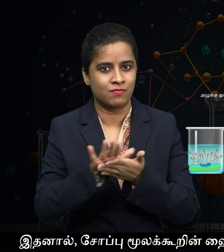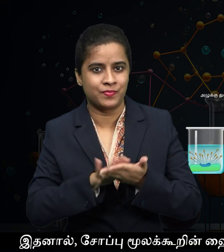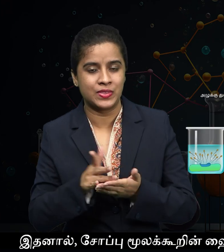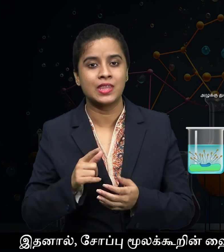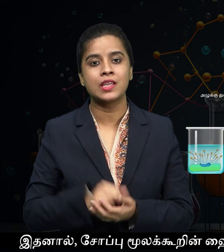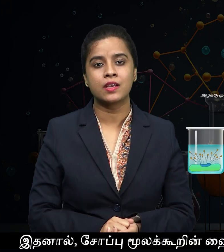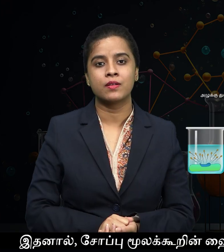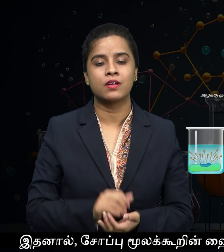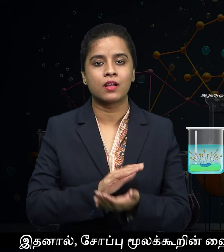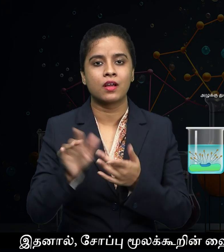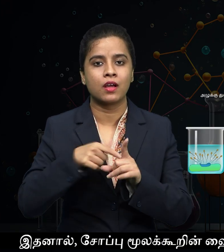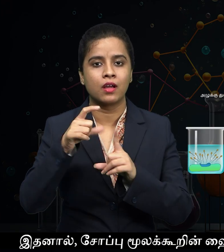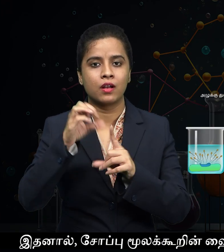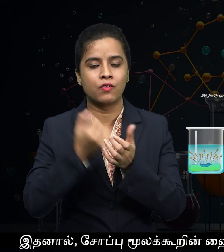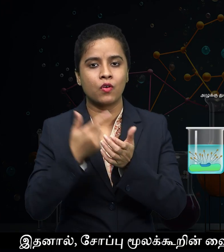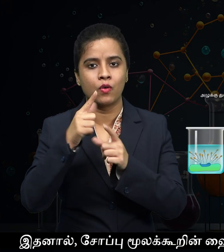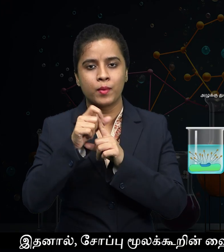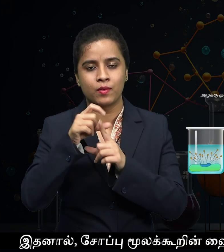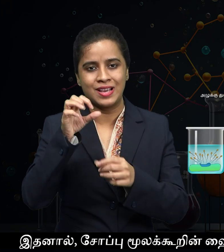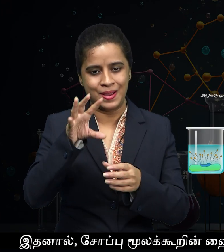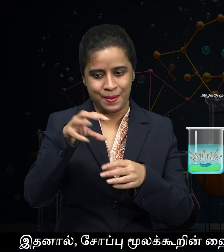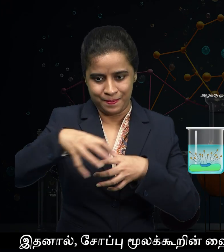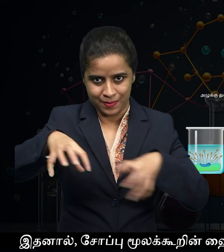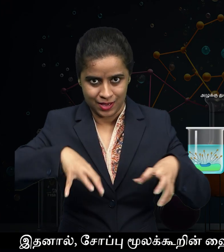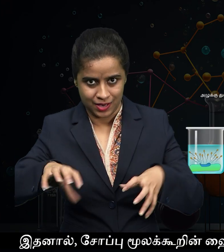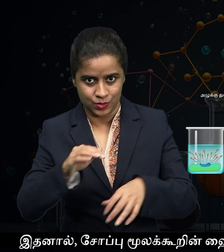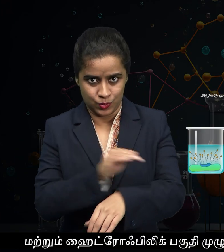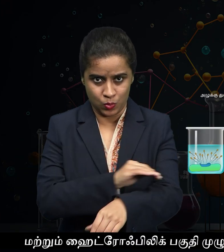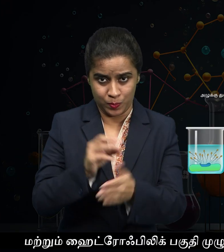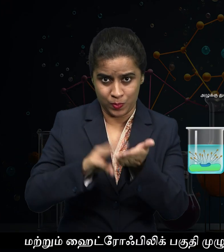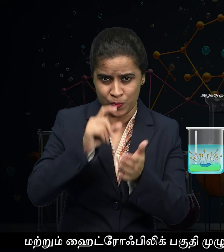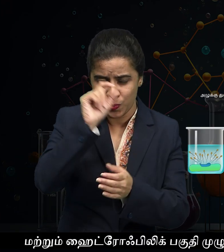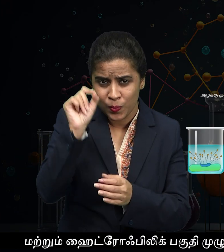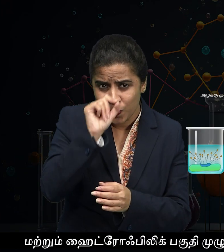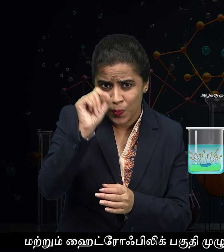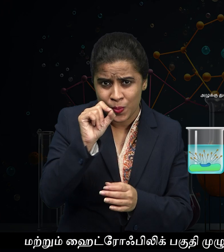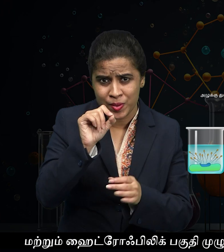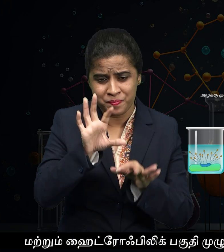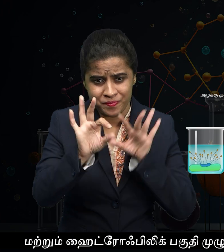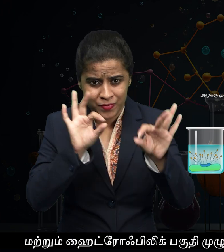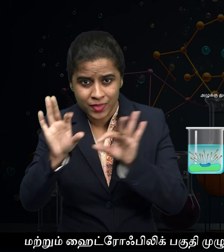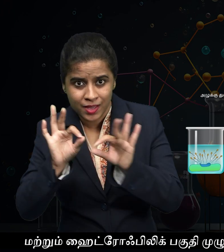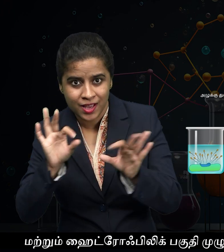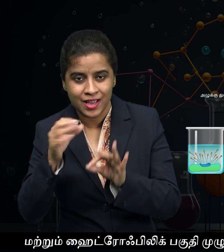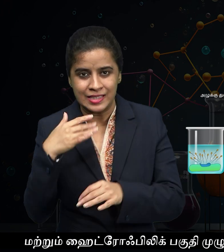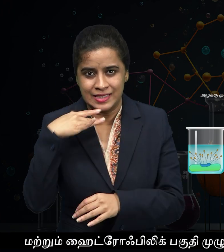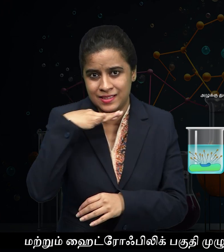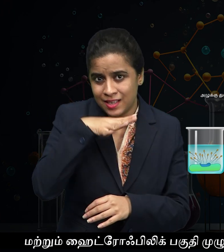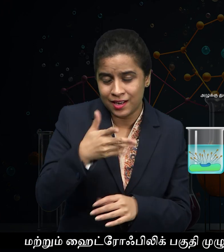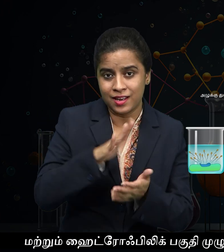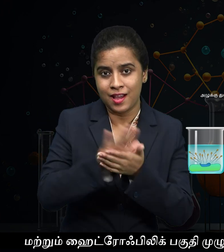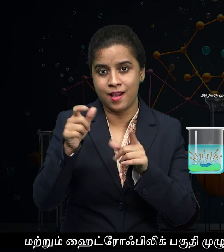இதனால் சோப்பு மூலக்கூற்றின் ஹைட்ரோஃபோபிக் பகுதி அழுக்கை பிடிக்கிறது மற்றும் ஹைட்ரோஃபிலிக் பகுதி